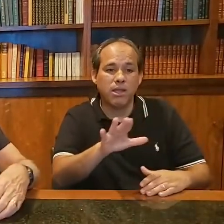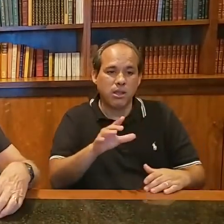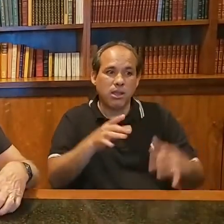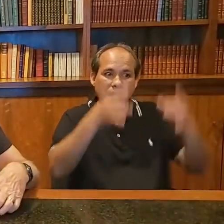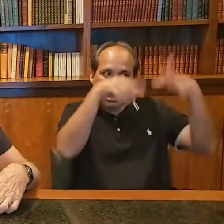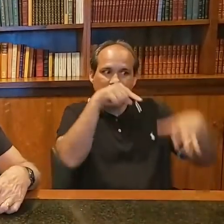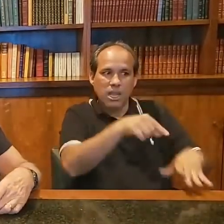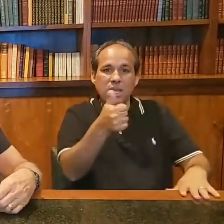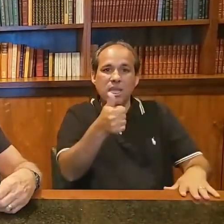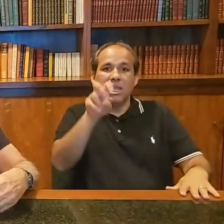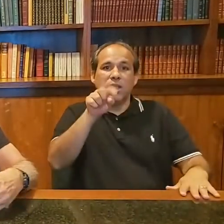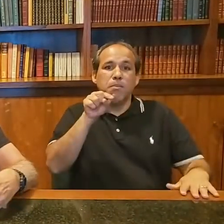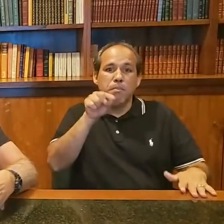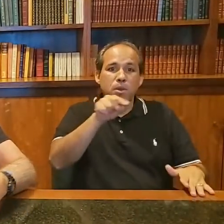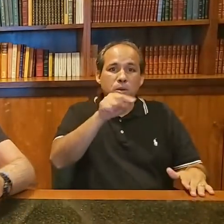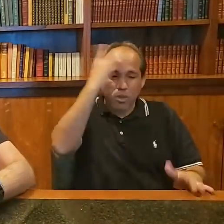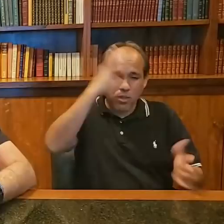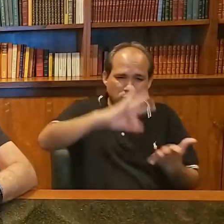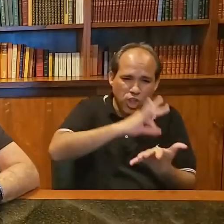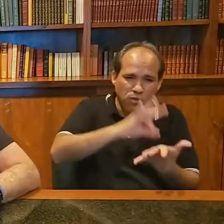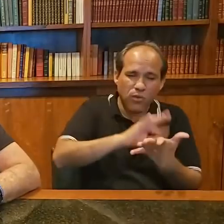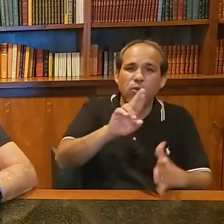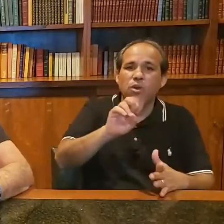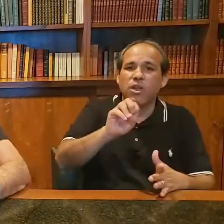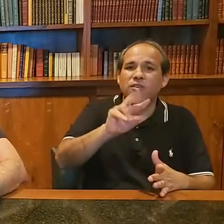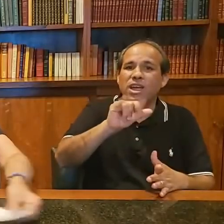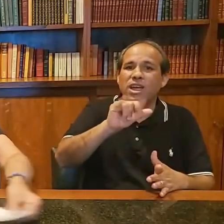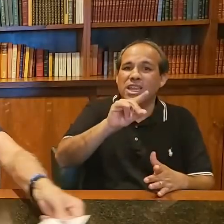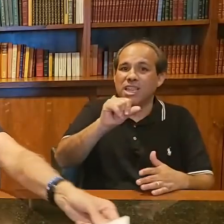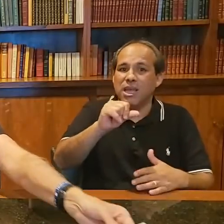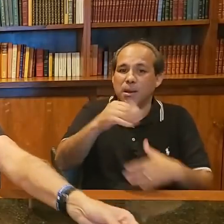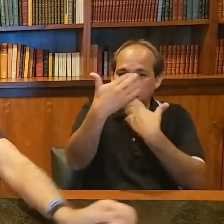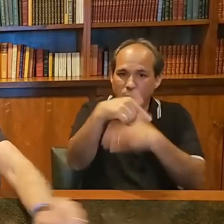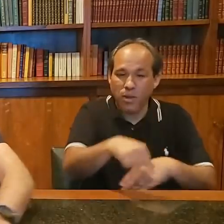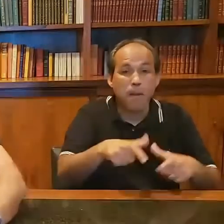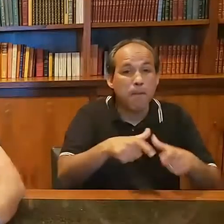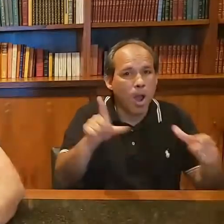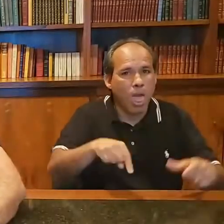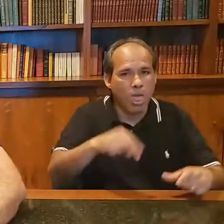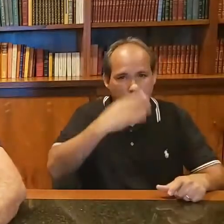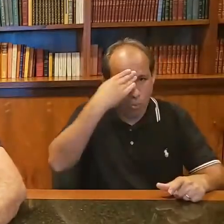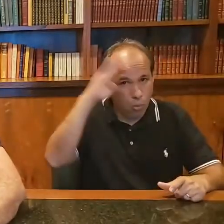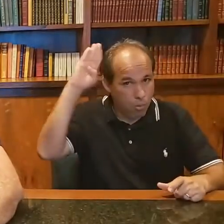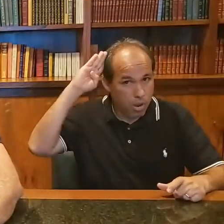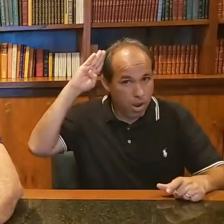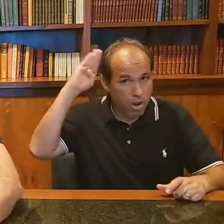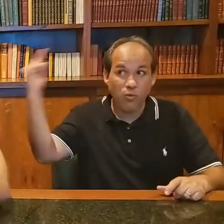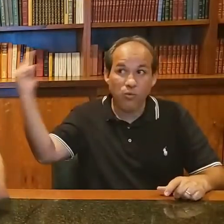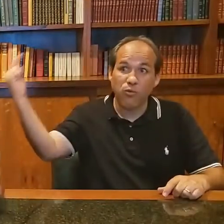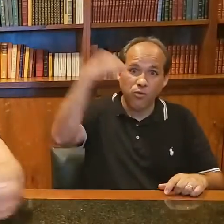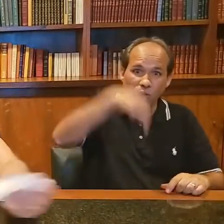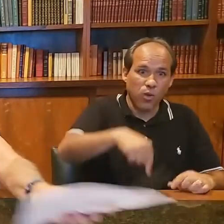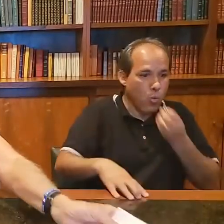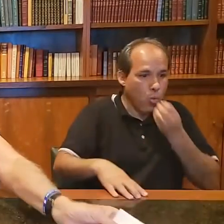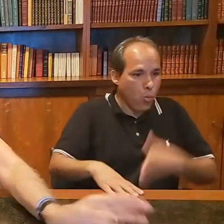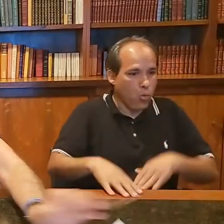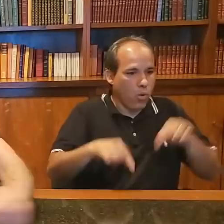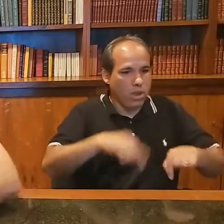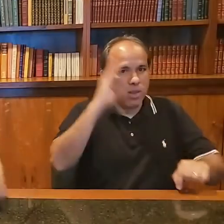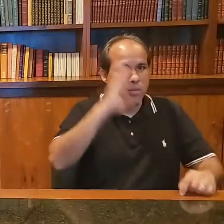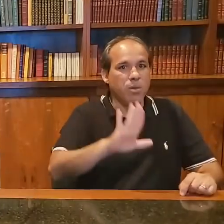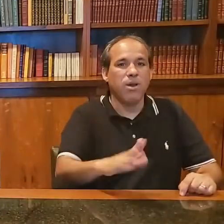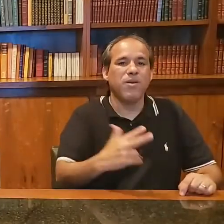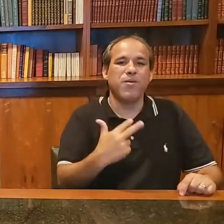se inscreveram para o revalida. A maior parte dos cubanos, aqueles cubanos que vieram, gostaram daqui, mas eles não